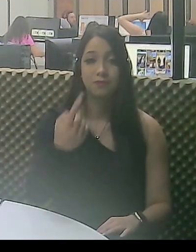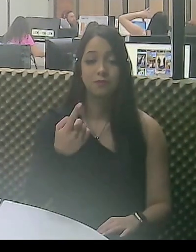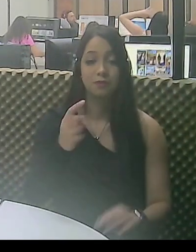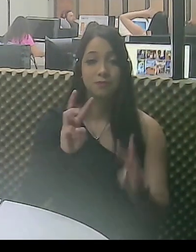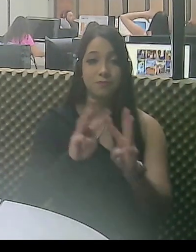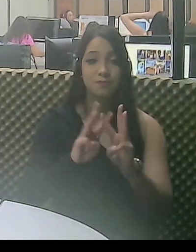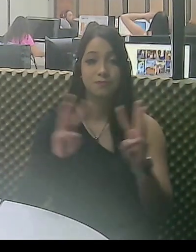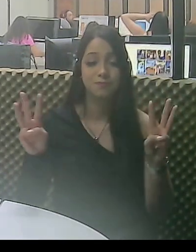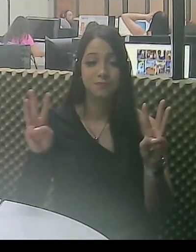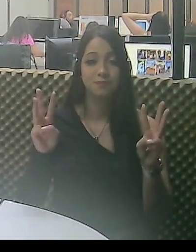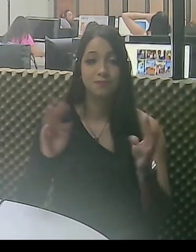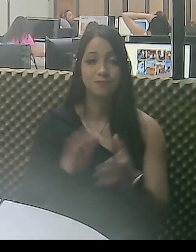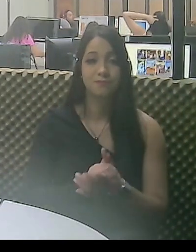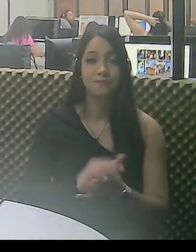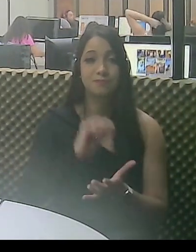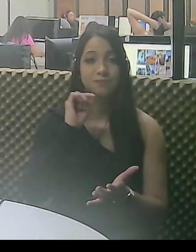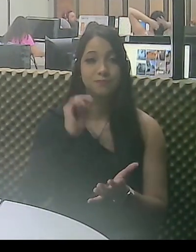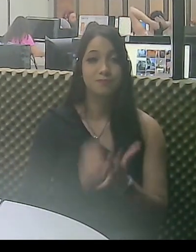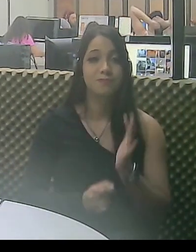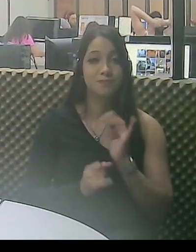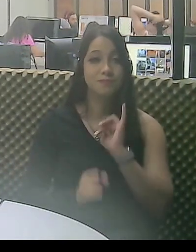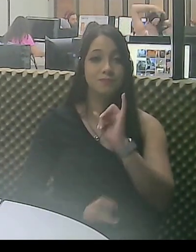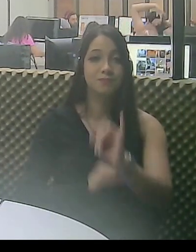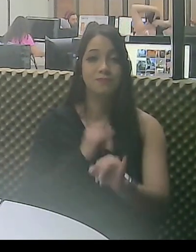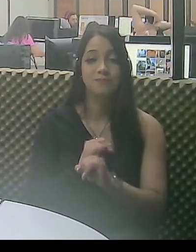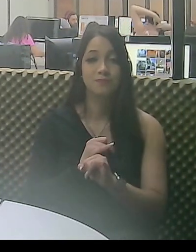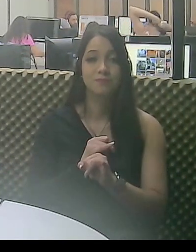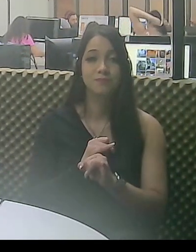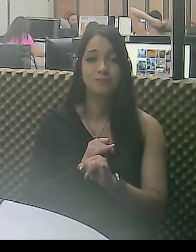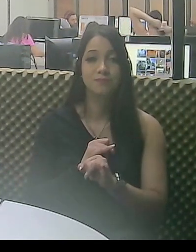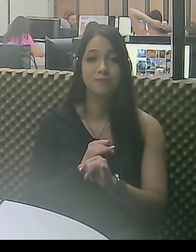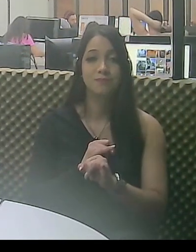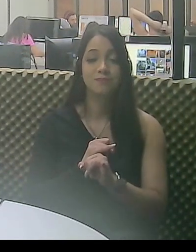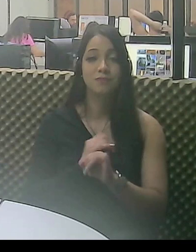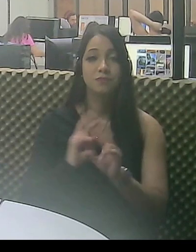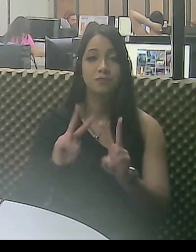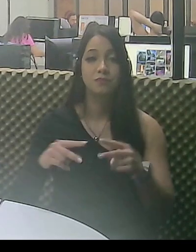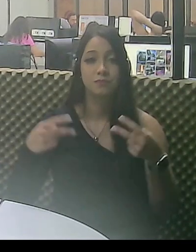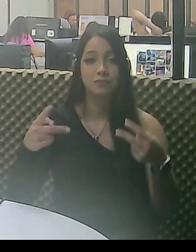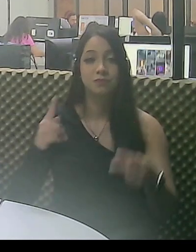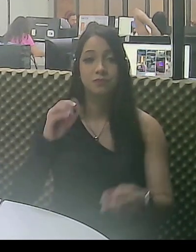nosso portal. O credenciamento é online e será recebido por meio da plataforma